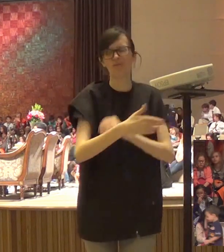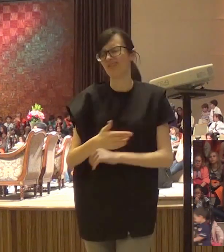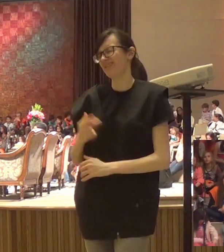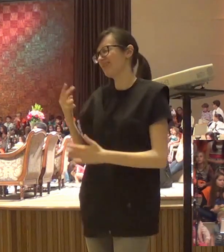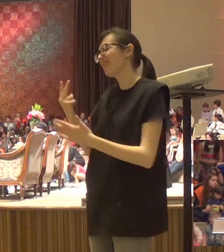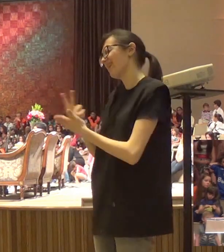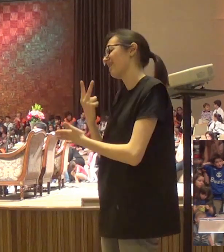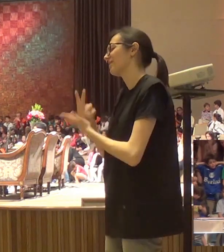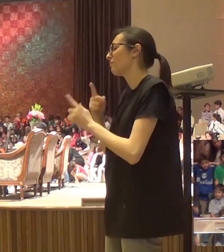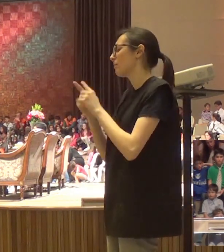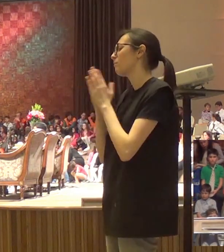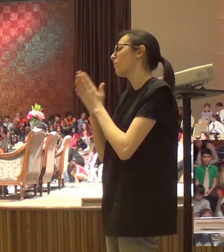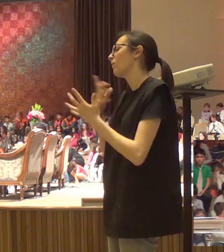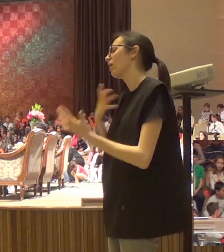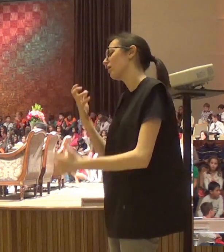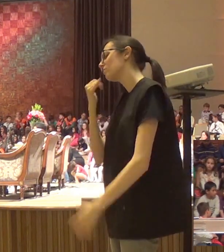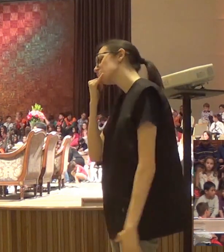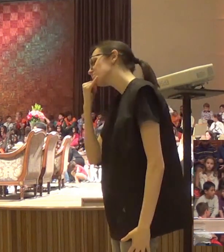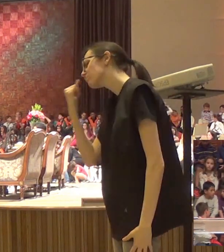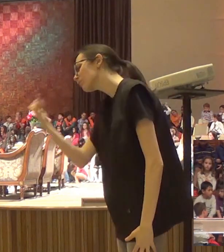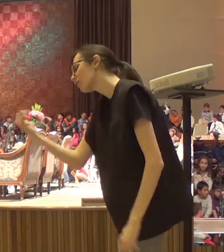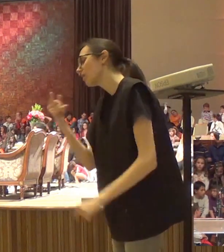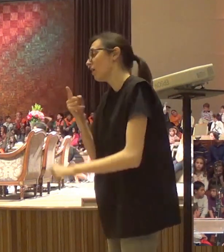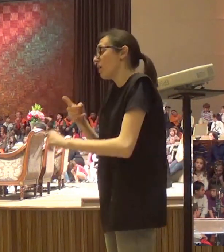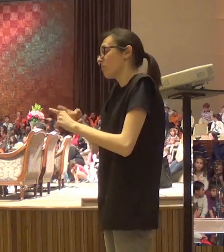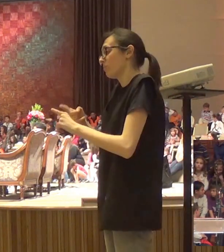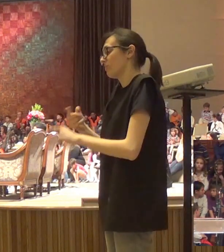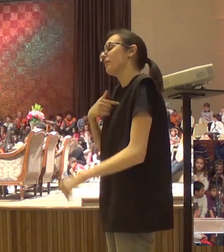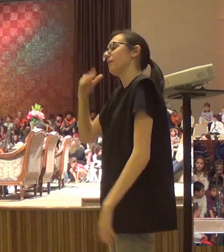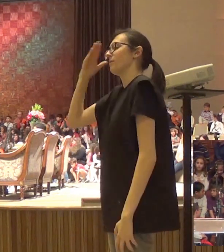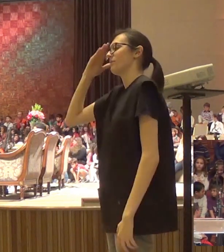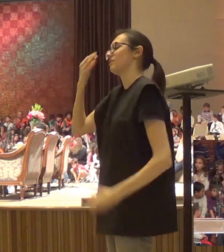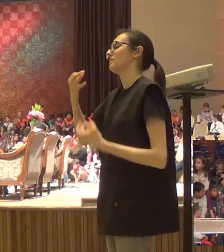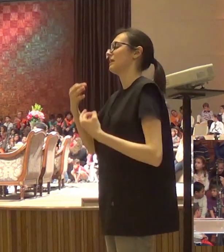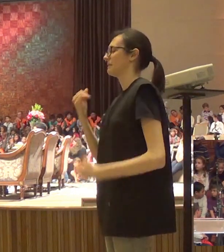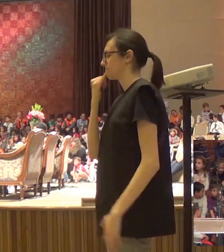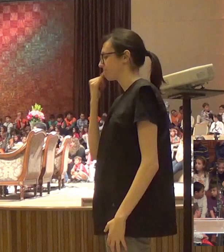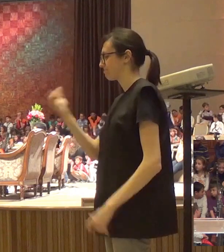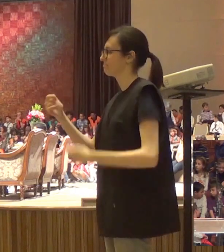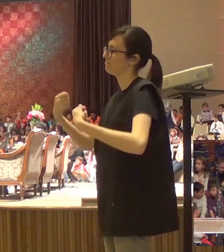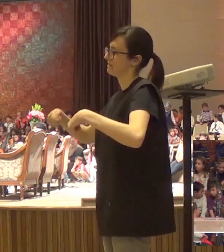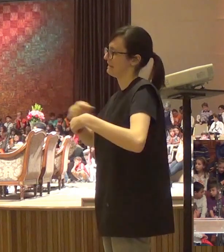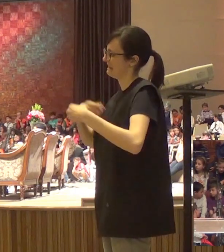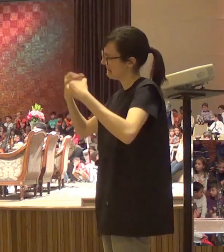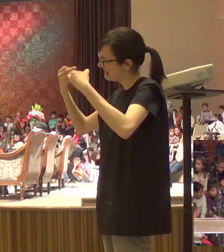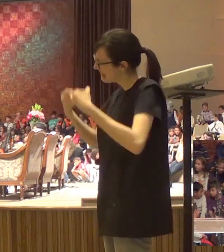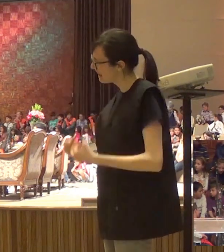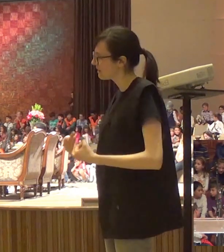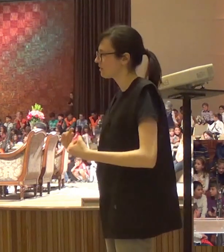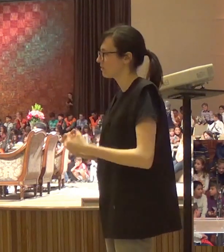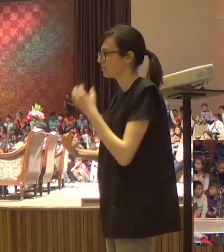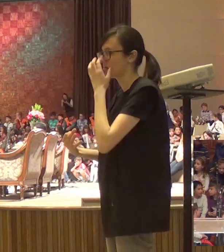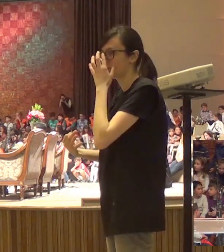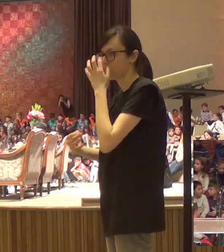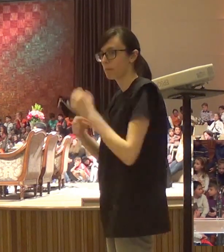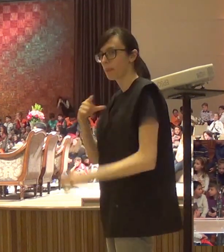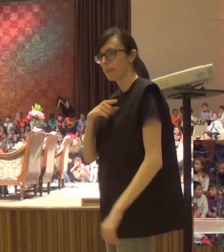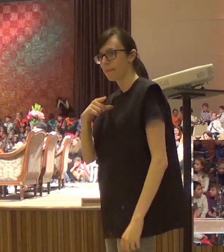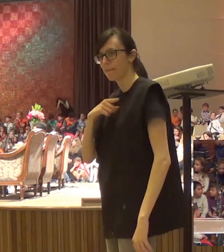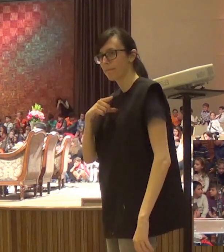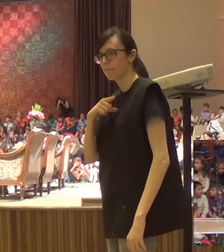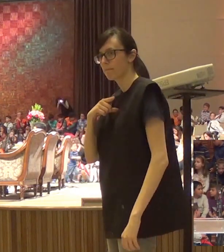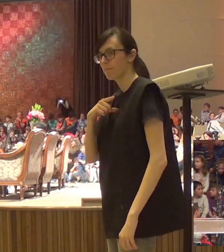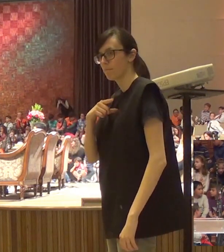desrespeitavam. E eu quero pedir perdão para o senhor, pai. Porque é isso que eu devo fazer, esse é o certo de eu fazer. E ali aquele